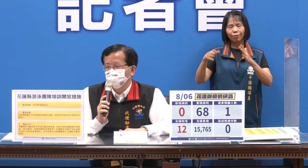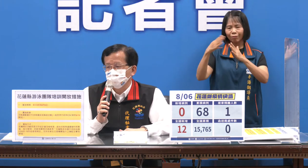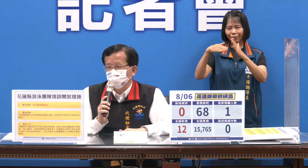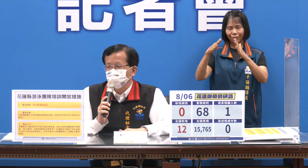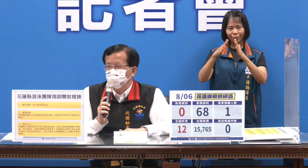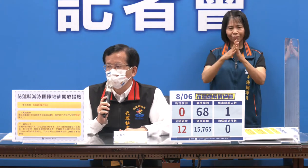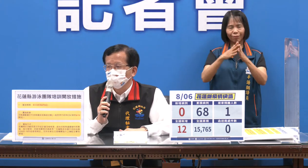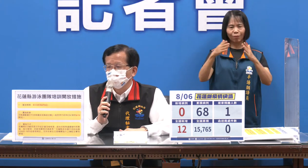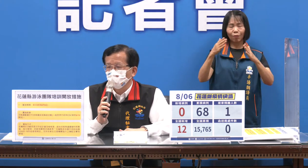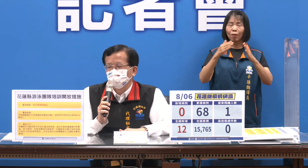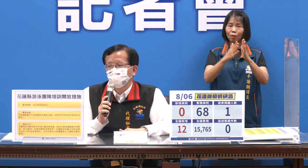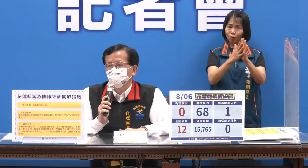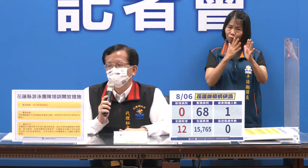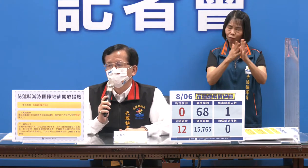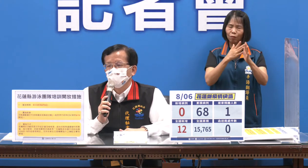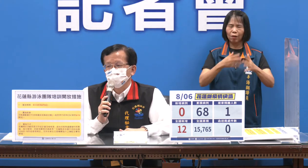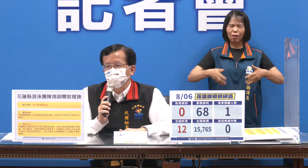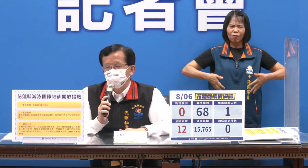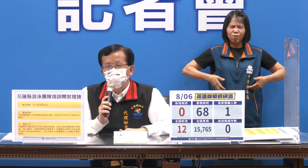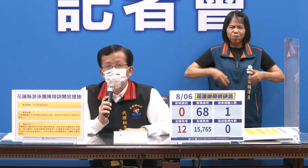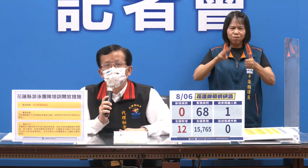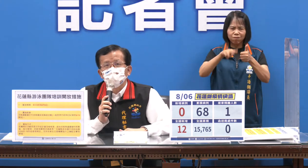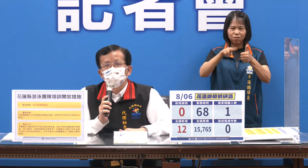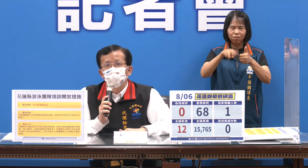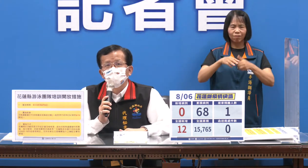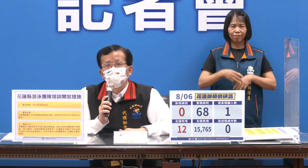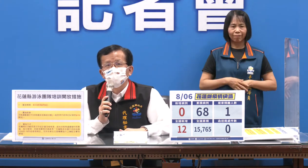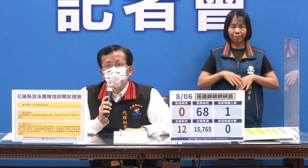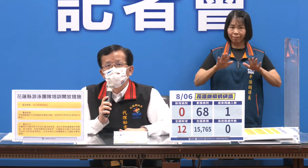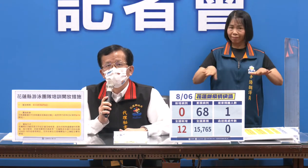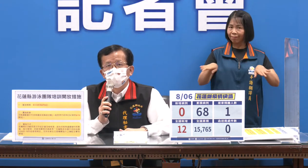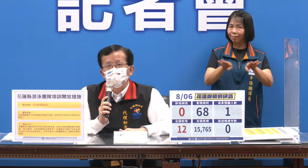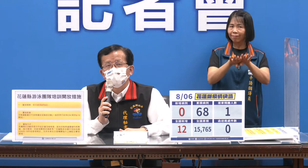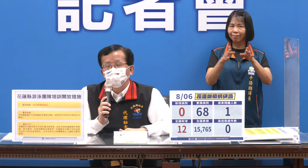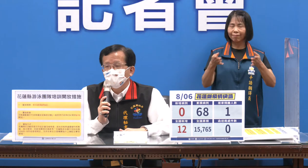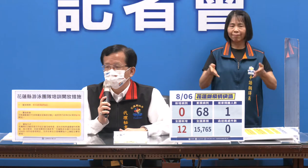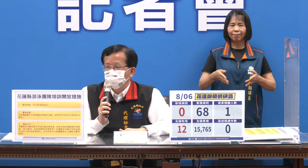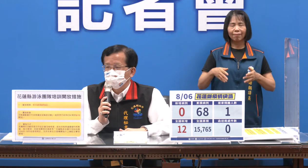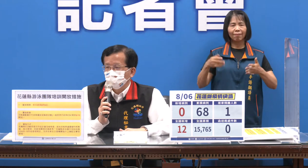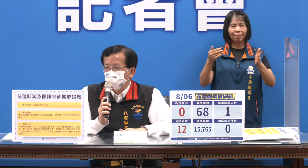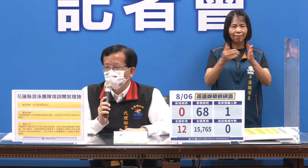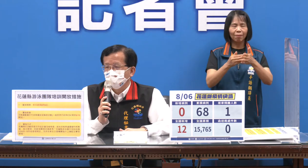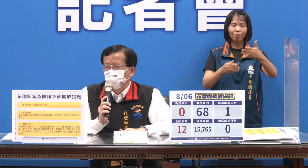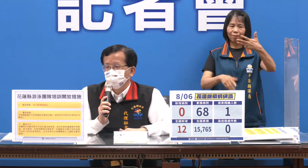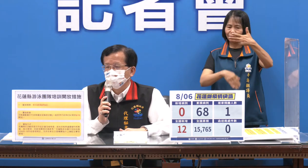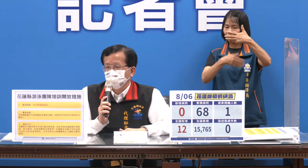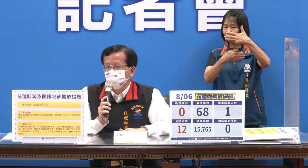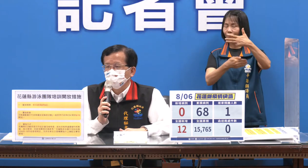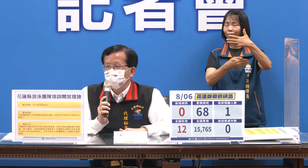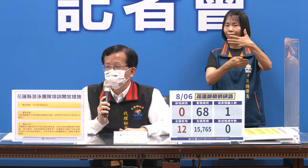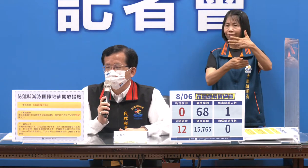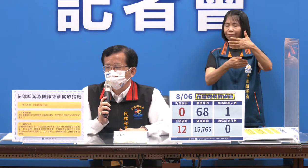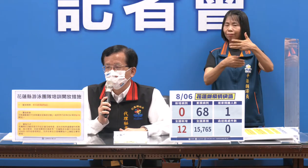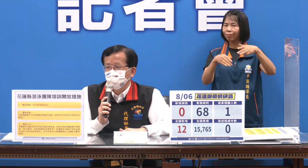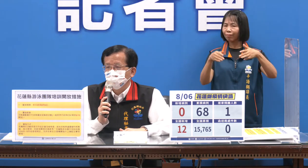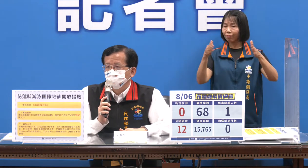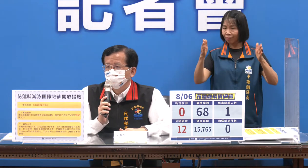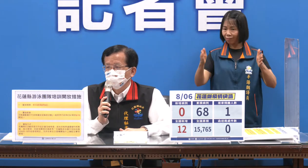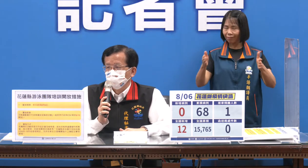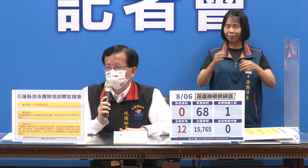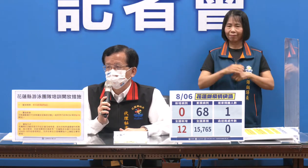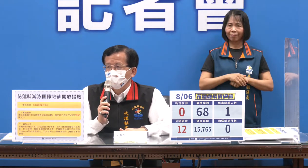些集训的活动，自即日起啊，那到8月9号啊，可以开始